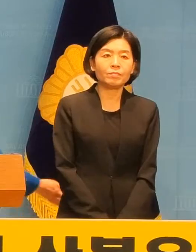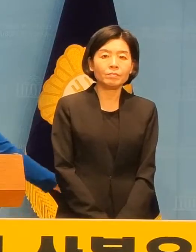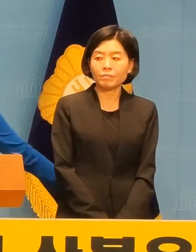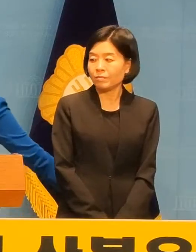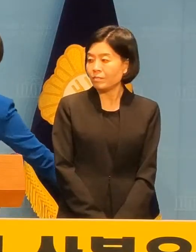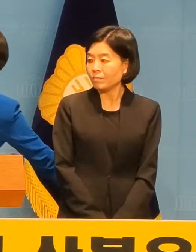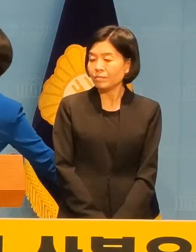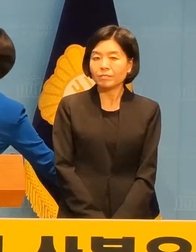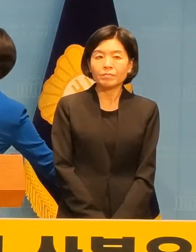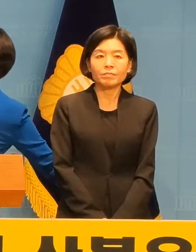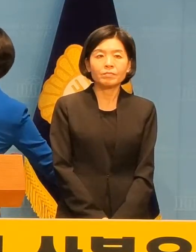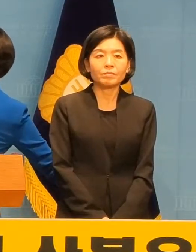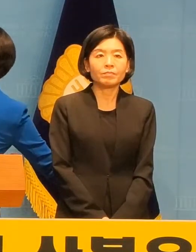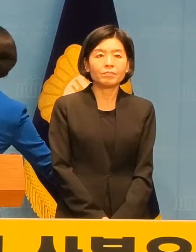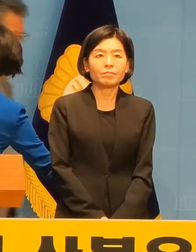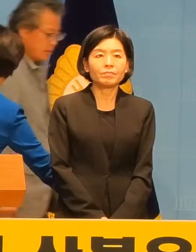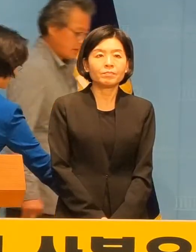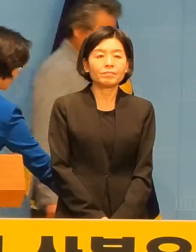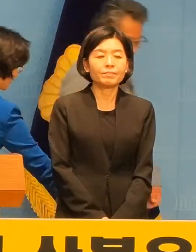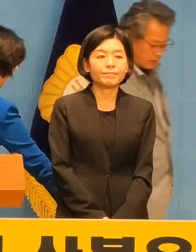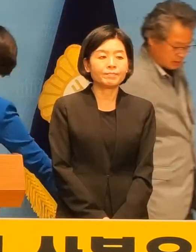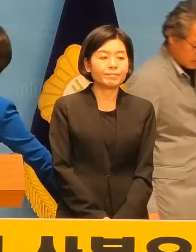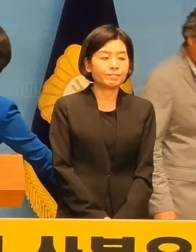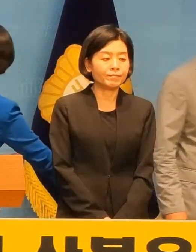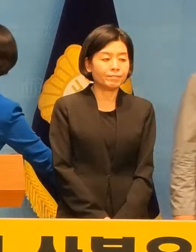여기 정항우